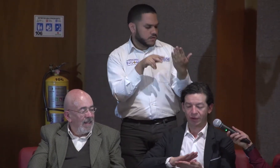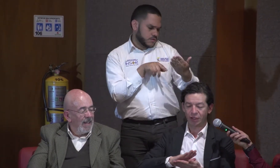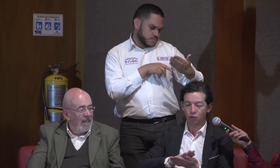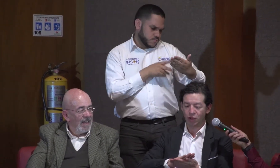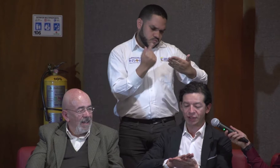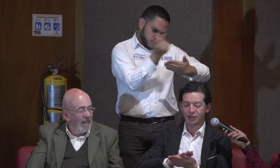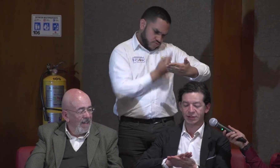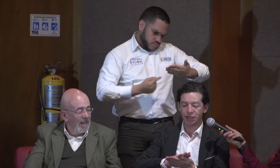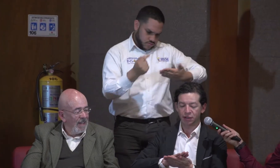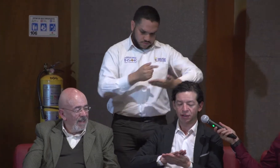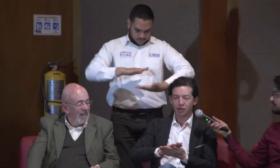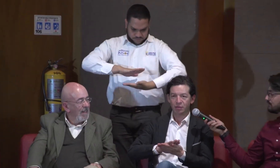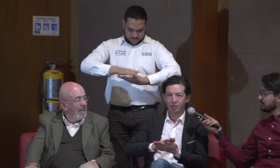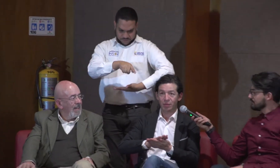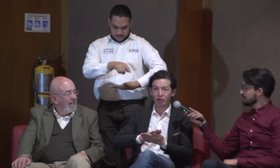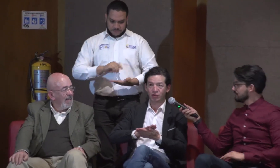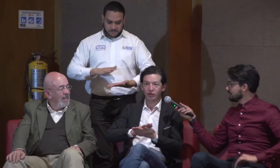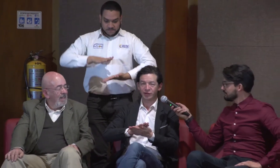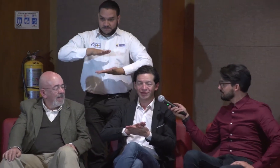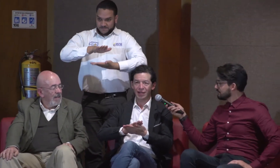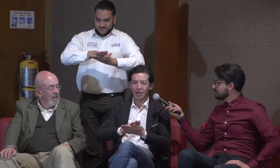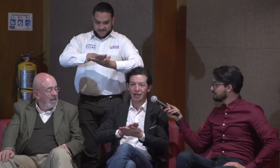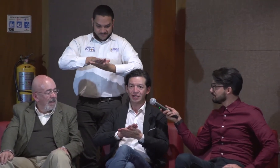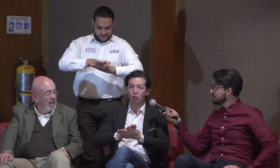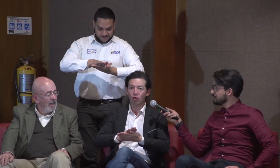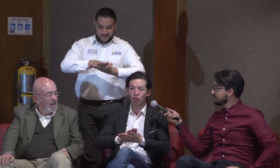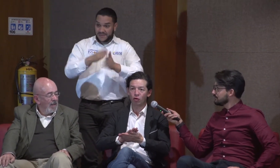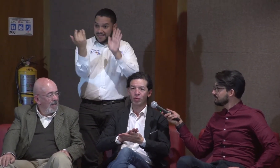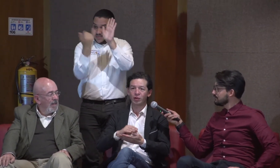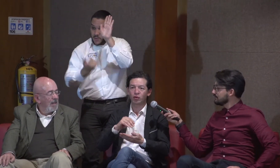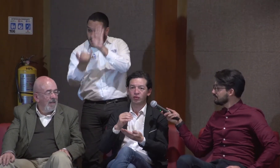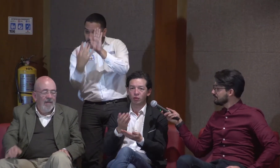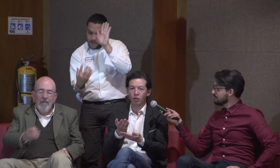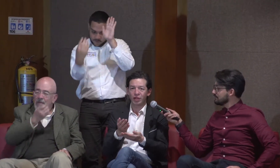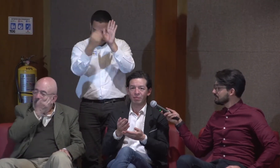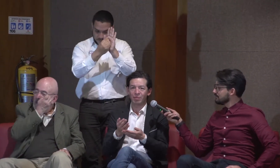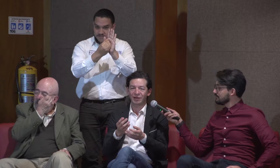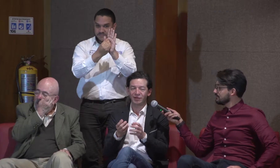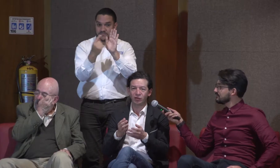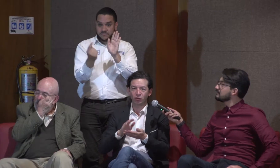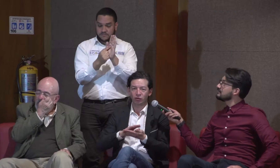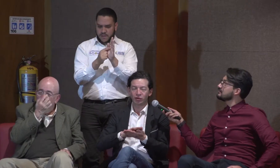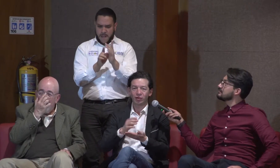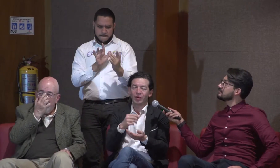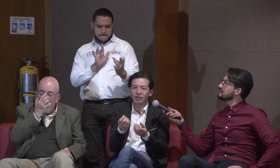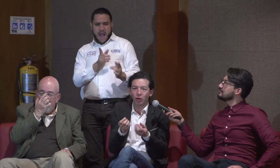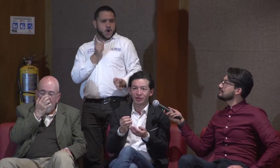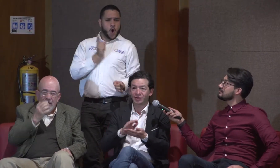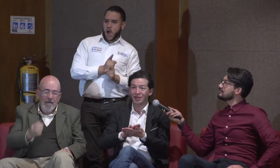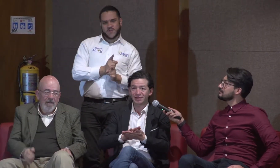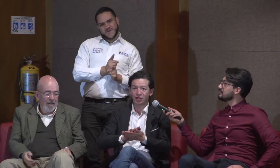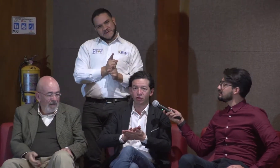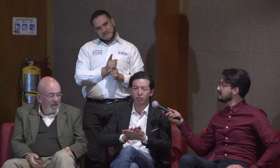digamos, se ve el dibujo, ella está así, pero entonces en el dibujo, como el dibujo es un dibujo impreciso, pues